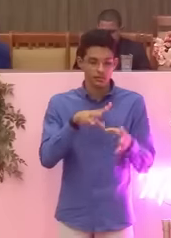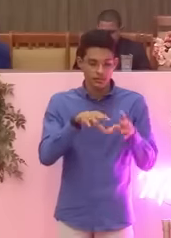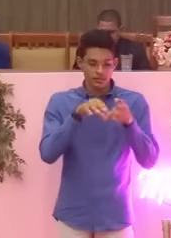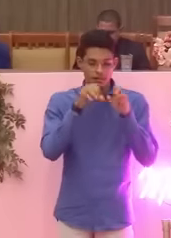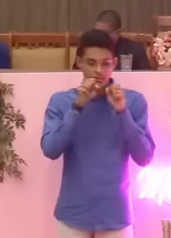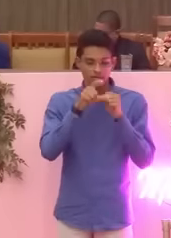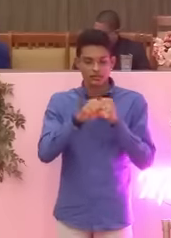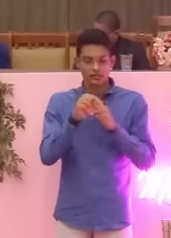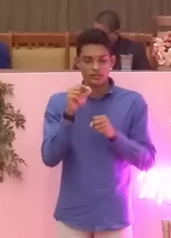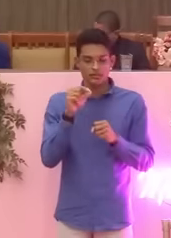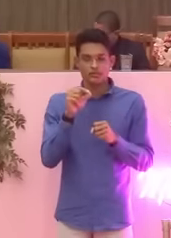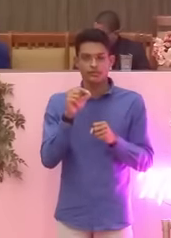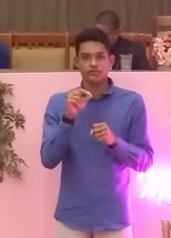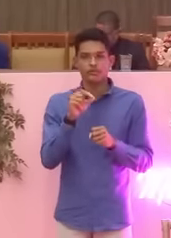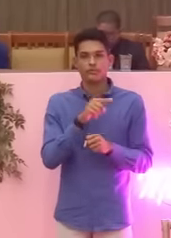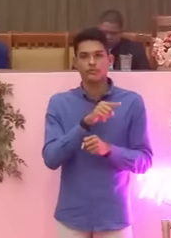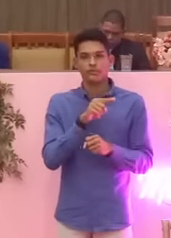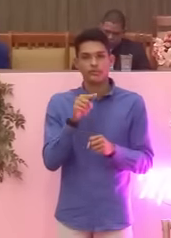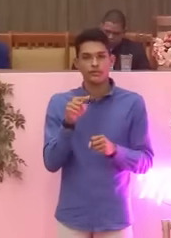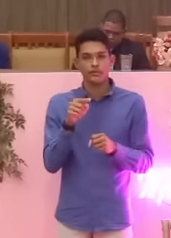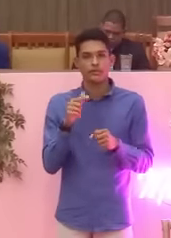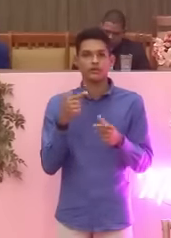lutando contra o próprio Deus